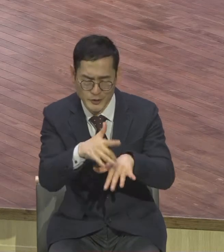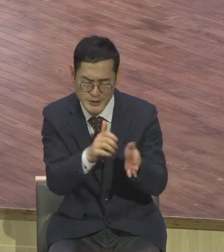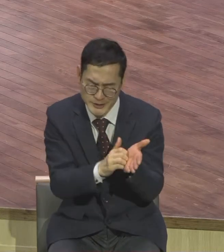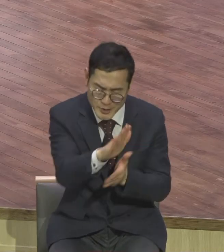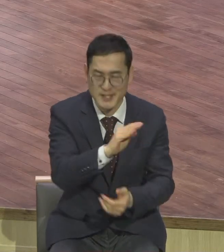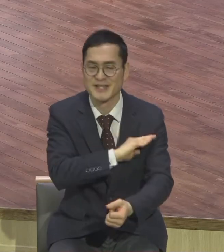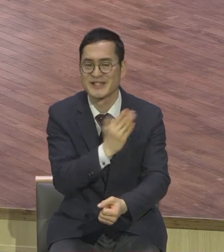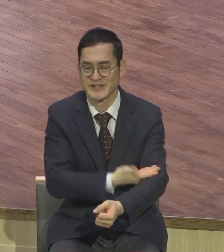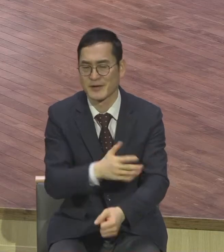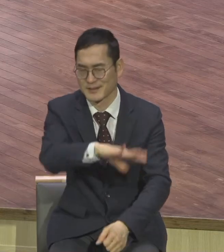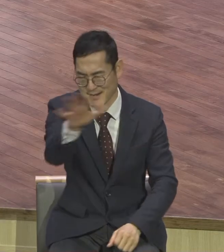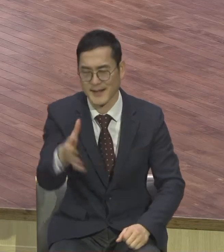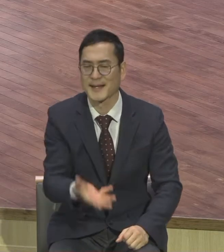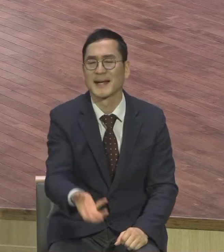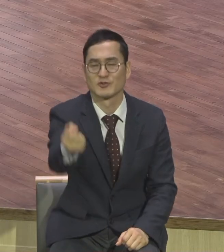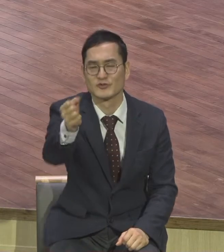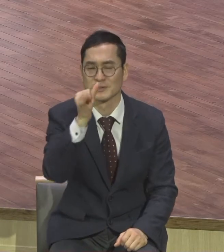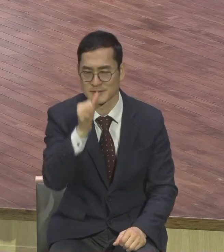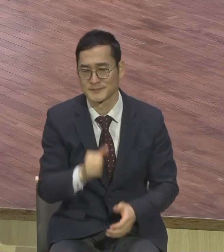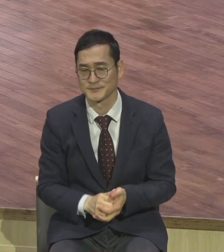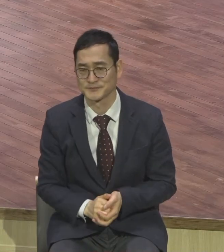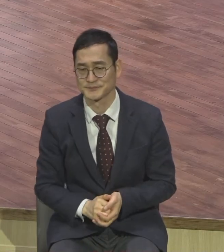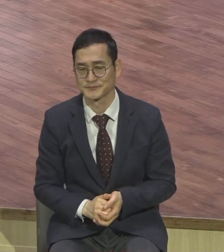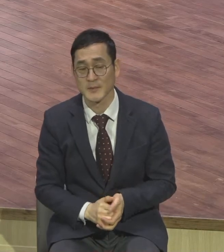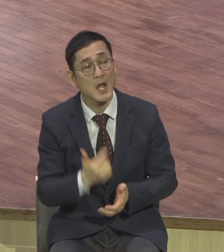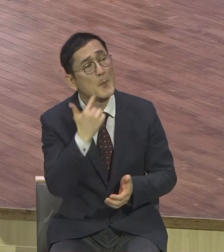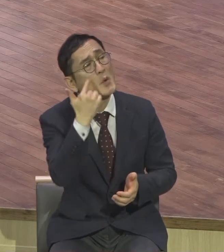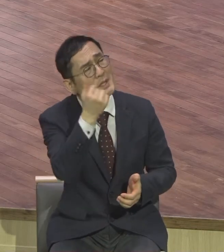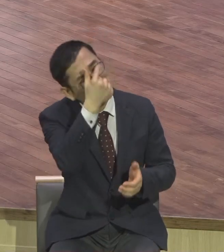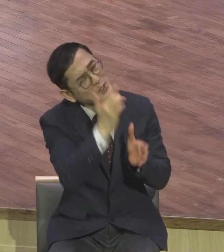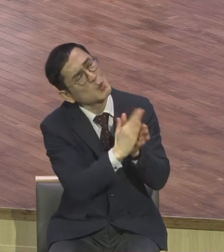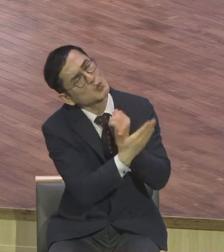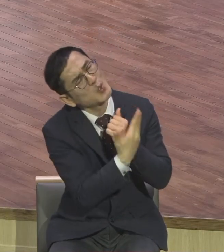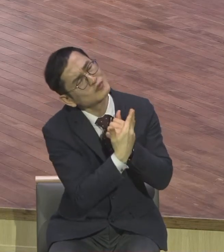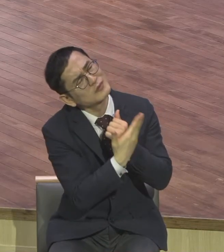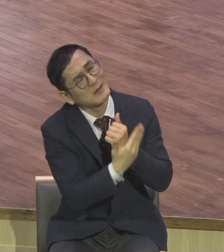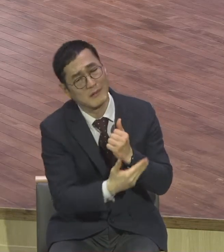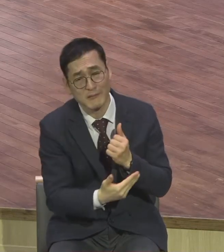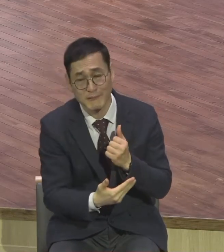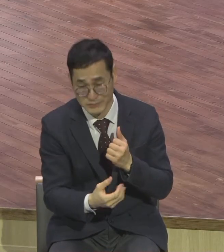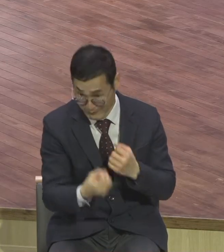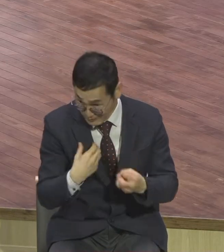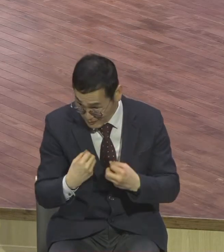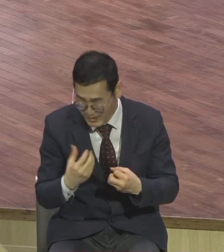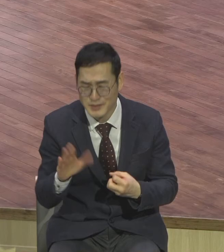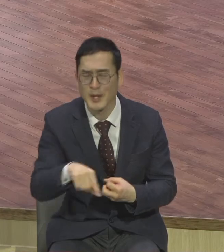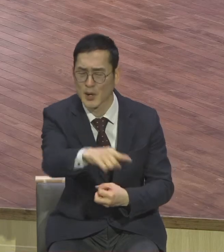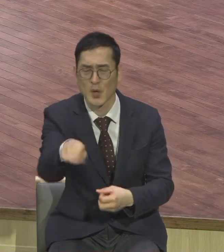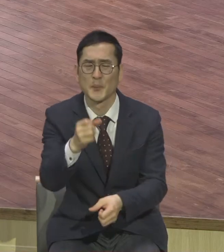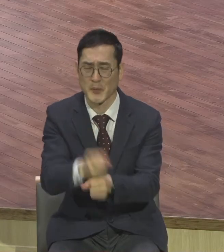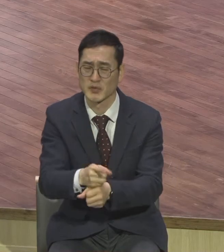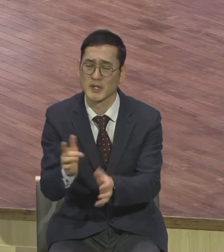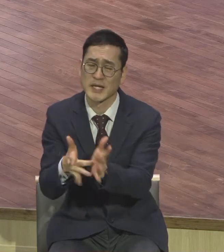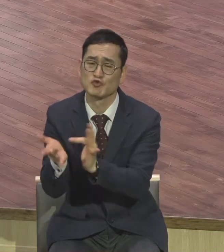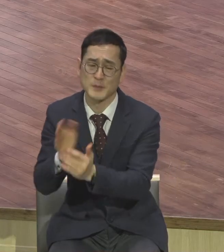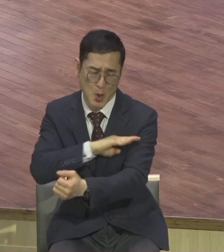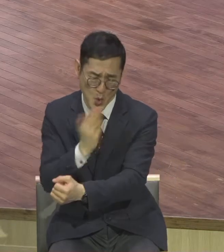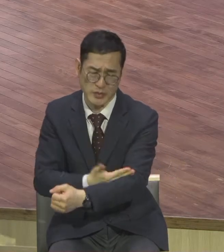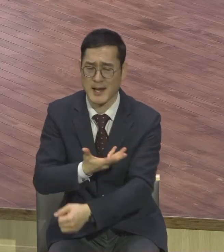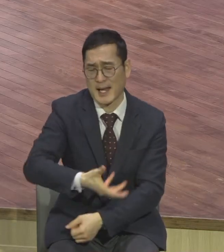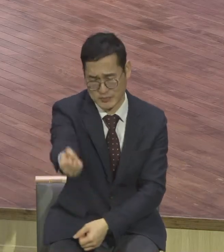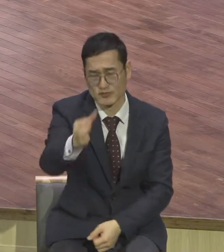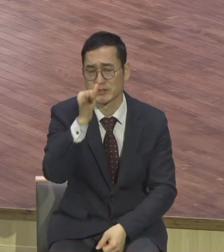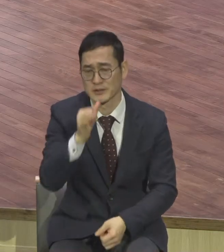목사님 기도했어요. 물론 목사가 기도해 줄 부분도 있겠지만 이미 여러분에게 예수님의 이 권능이 이미